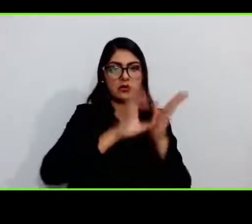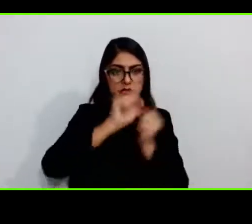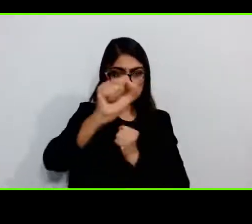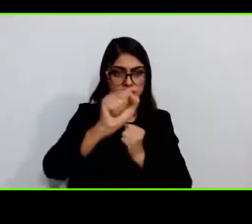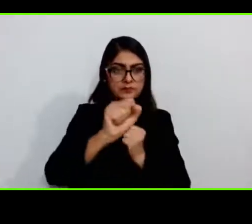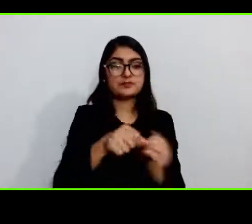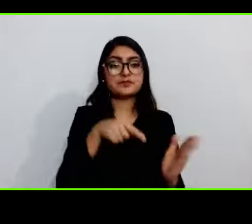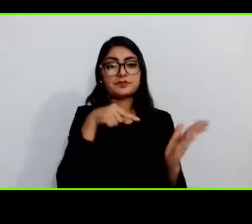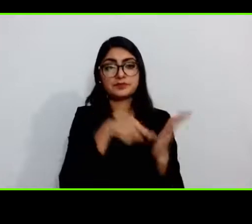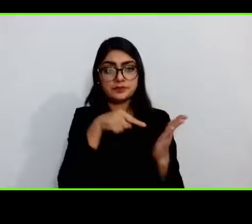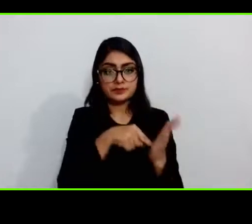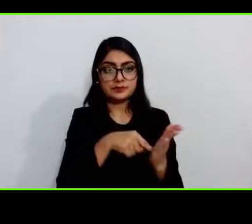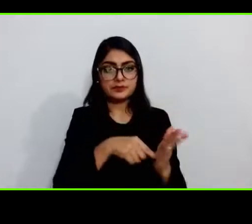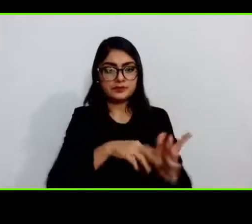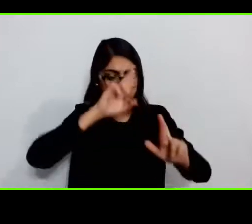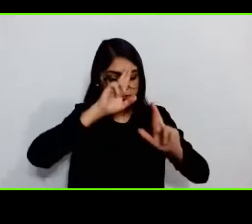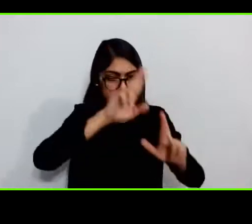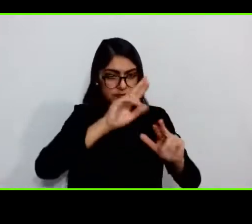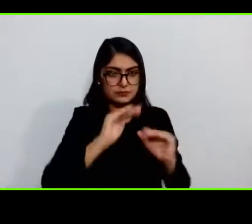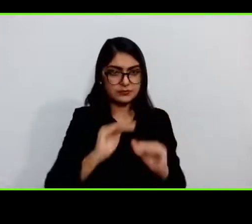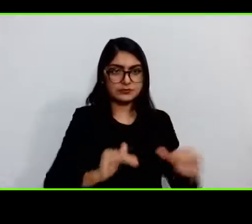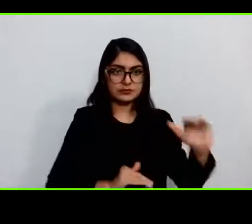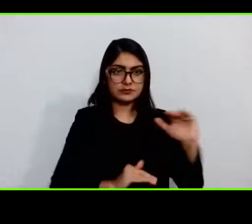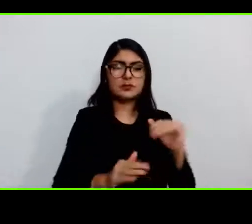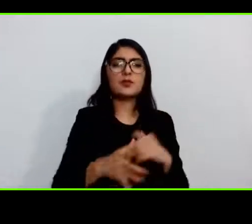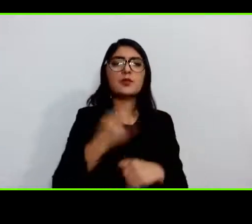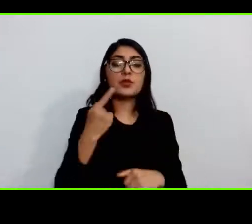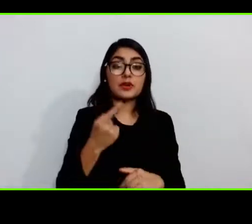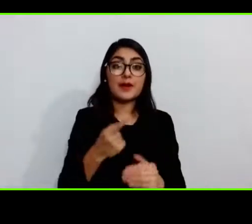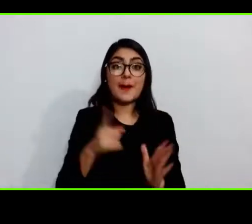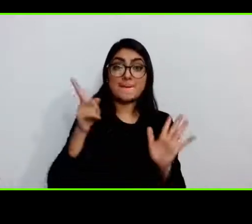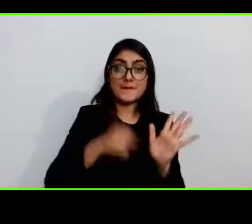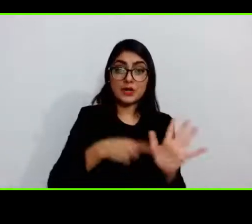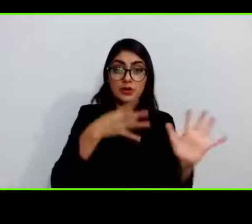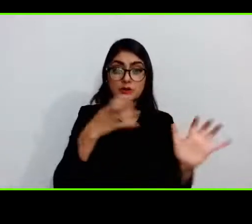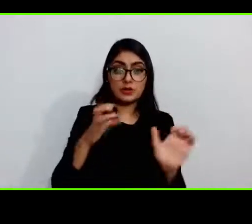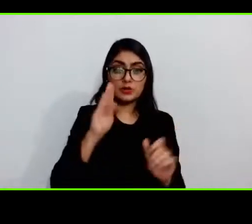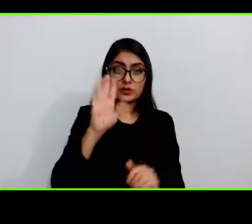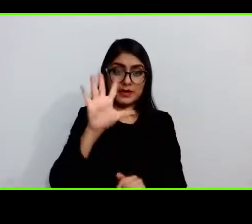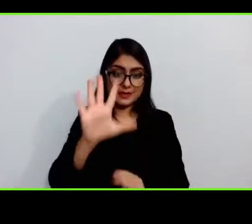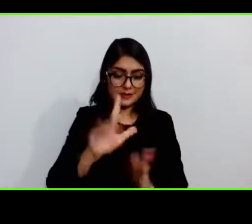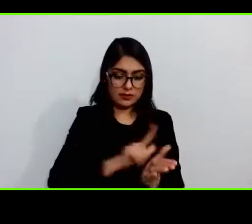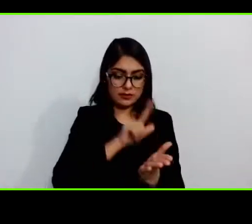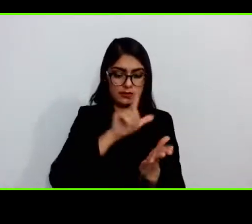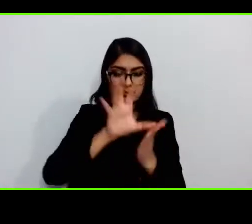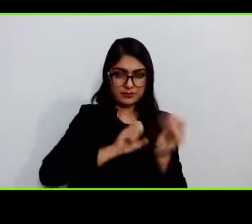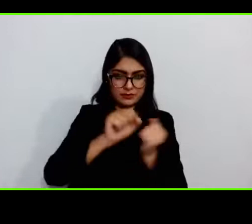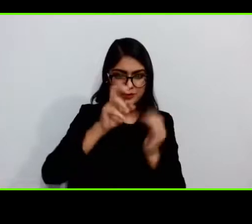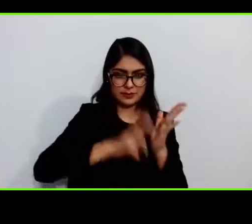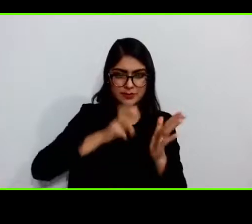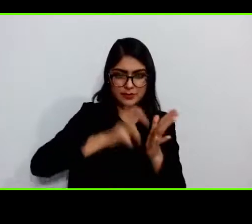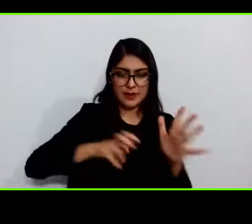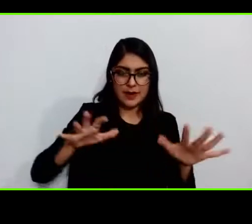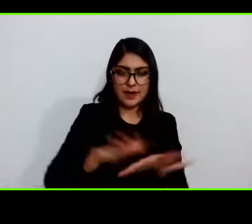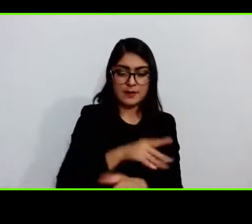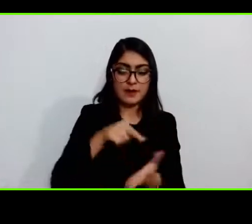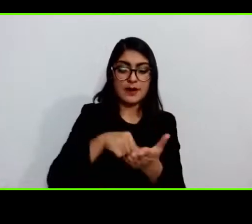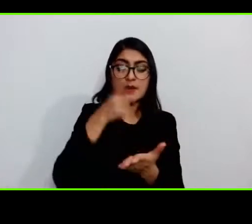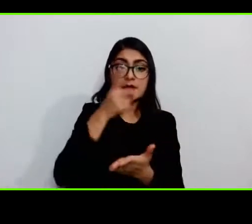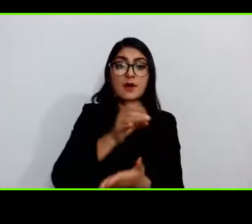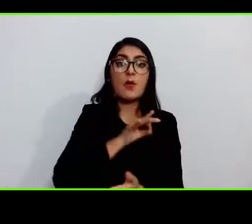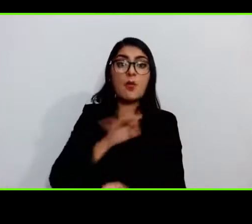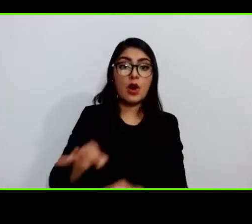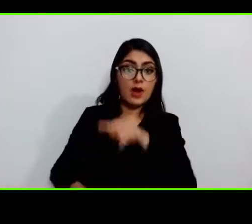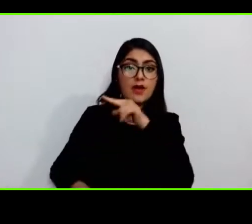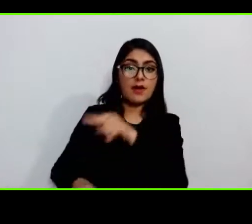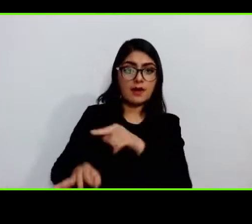de 1995 se atribuye a la Suprema Corte la facultad de resolver acciones de inconstitucionalidad, que